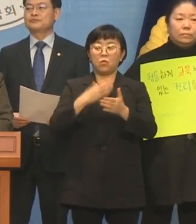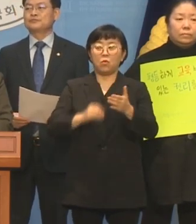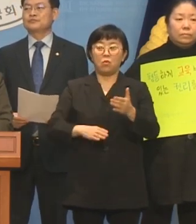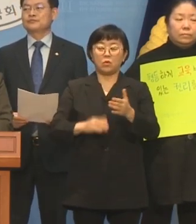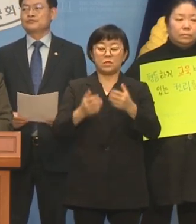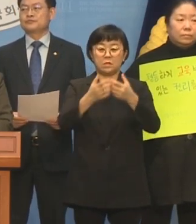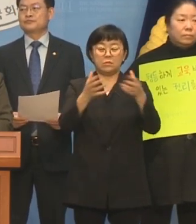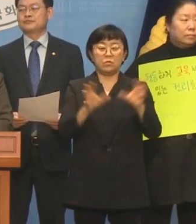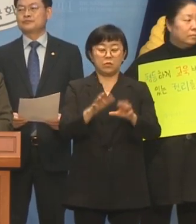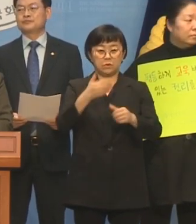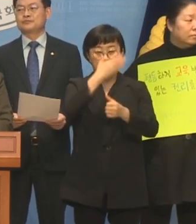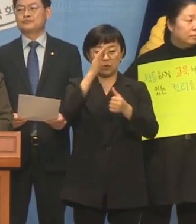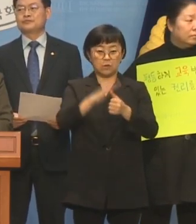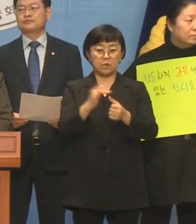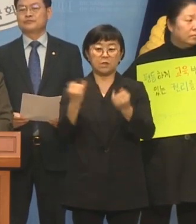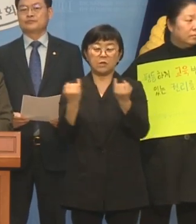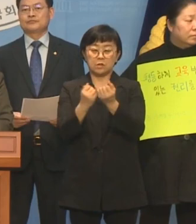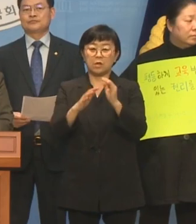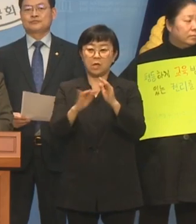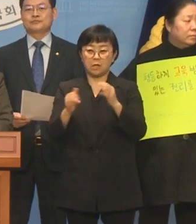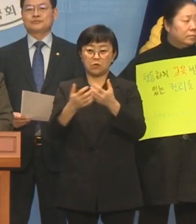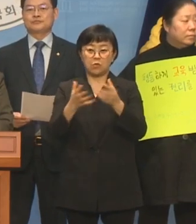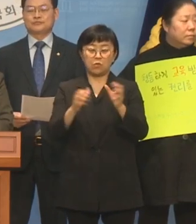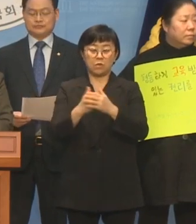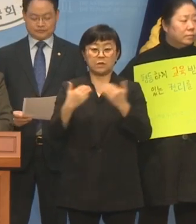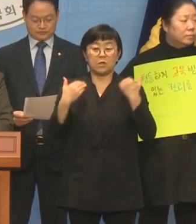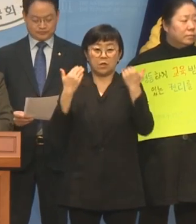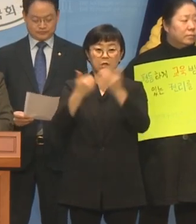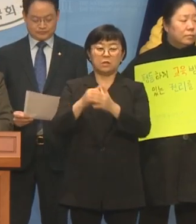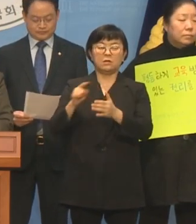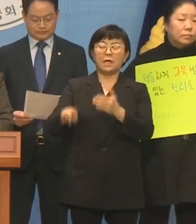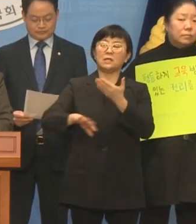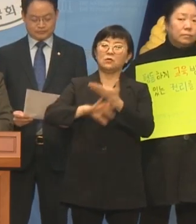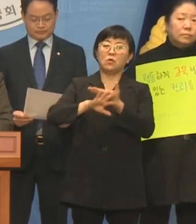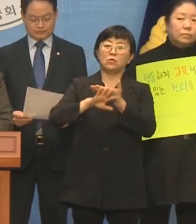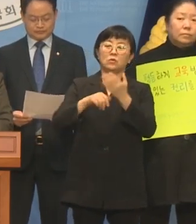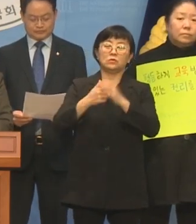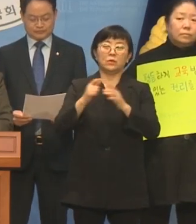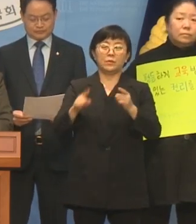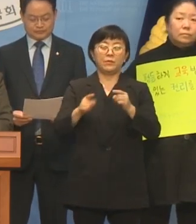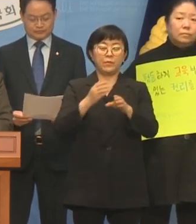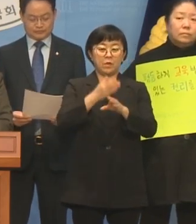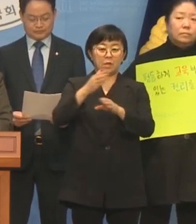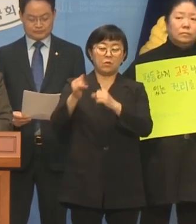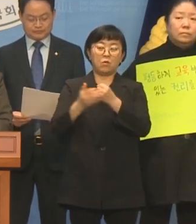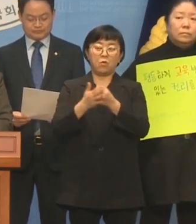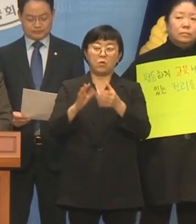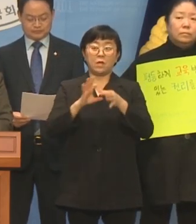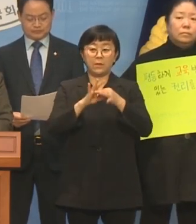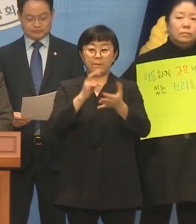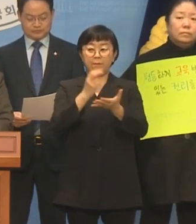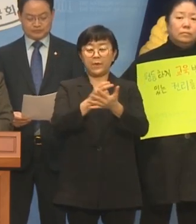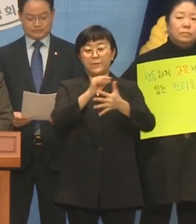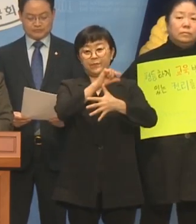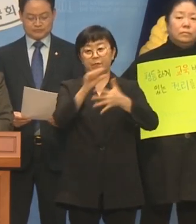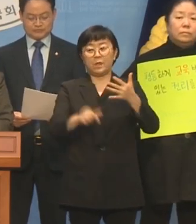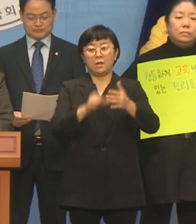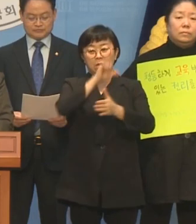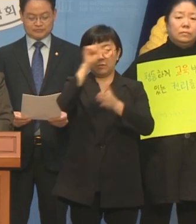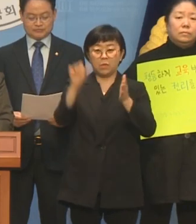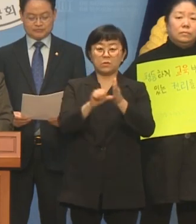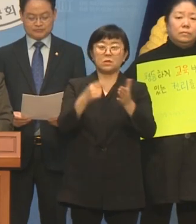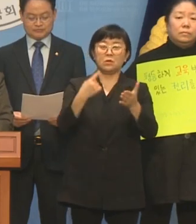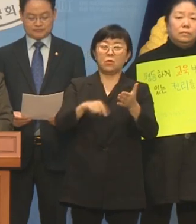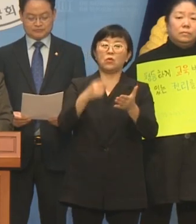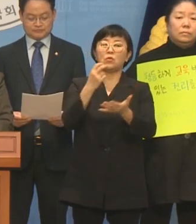보건복지부, 청소년은 여성가족부, 청년은 국무조정실로 벽이 존재하고 관련 법령에서도